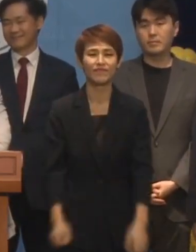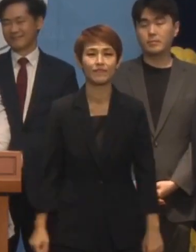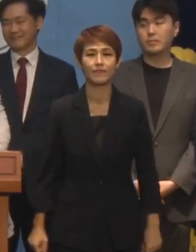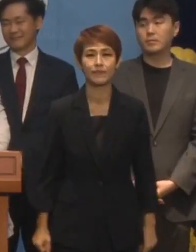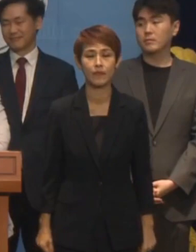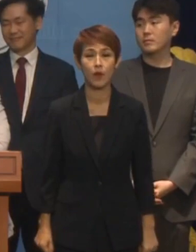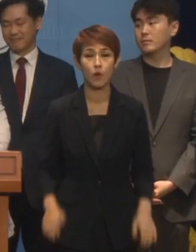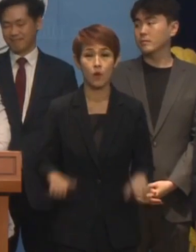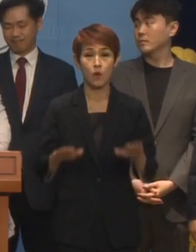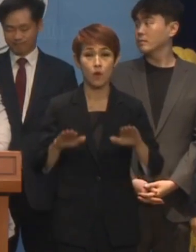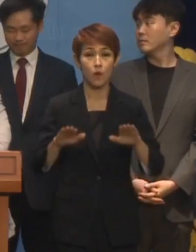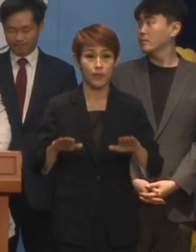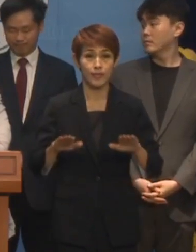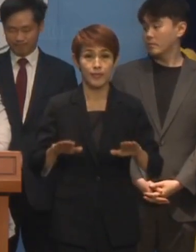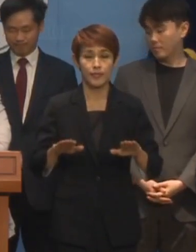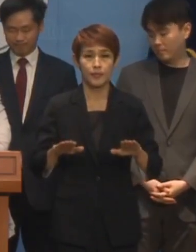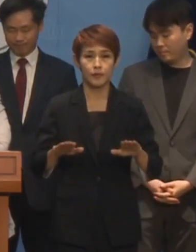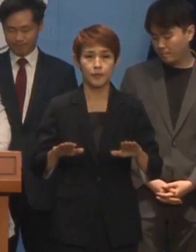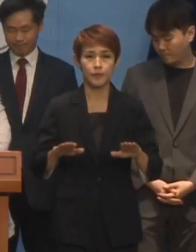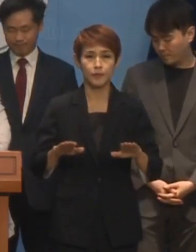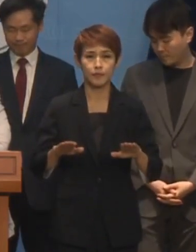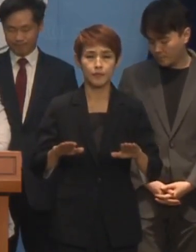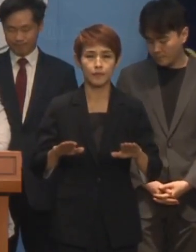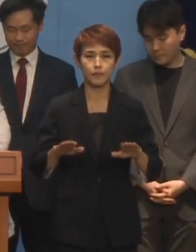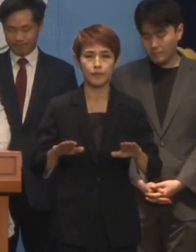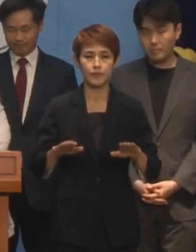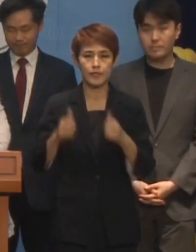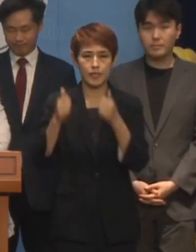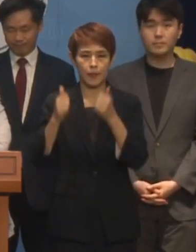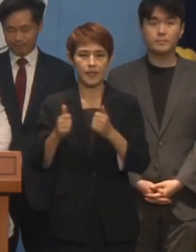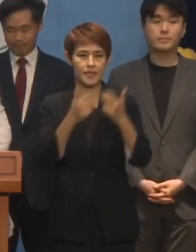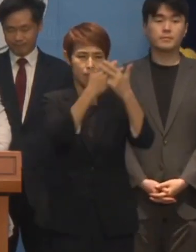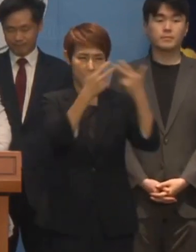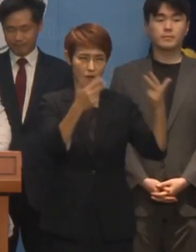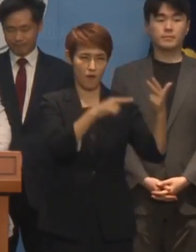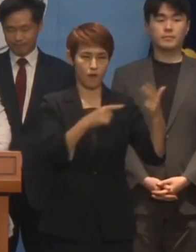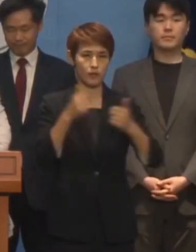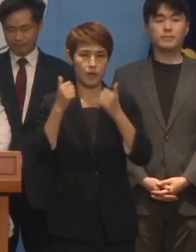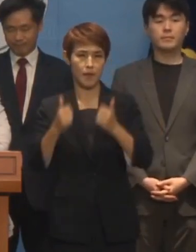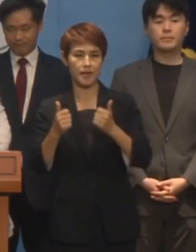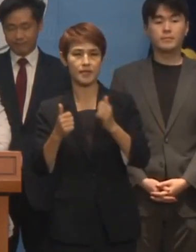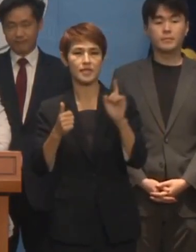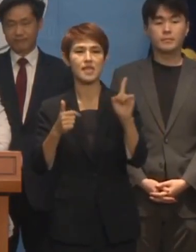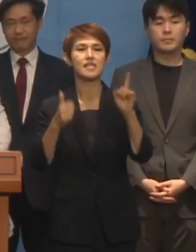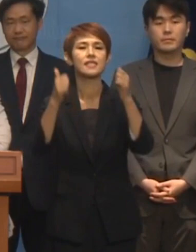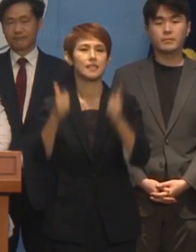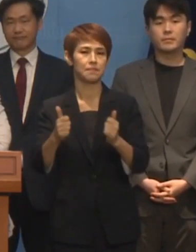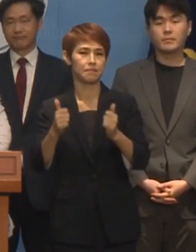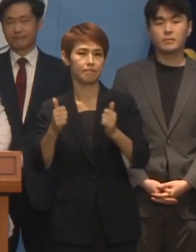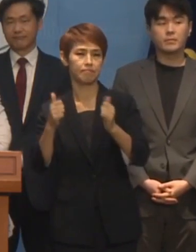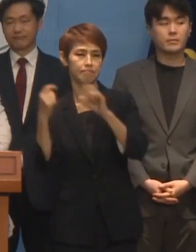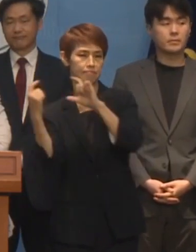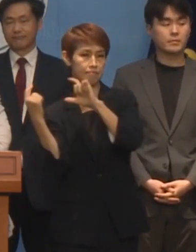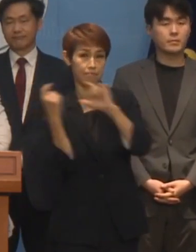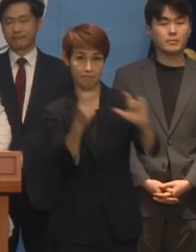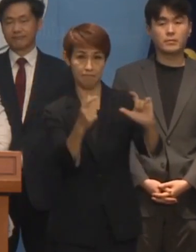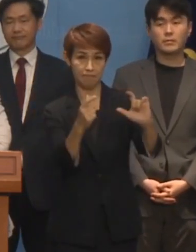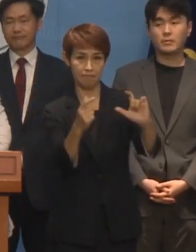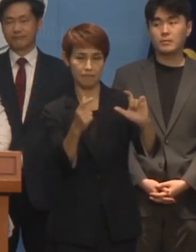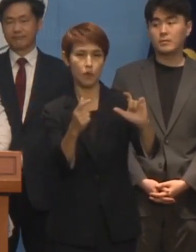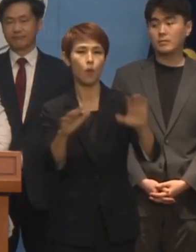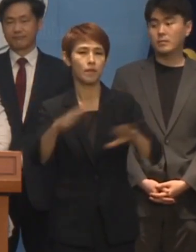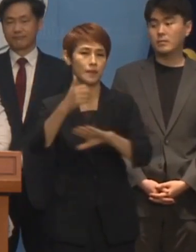저희가 오늘 1심 이재명 민주당 당대표의 1심 결심